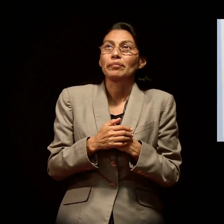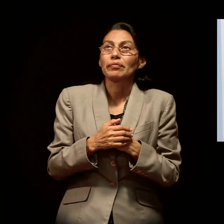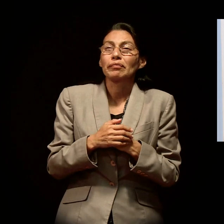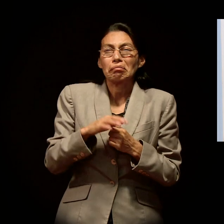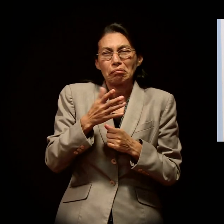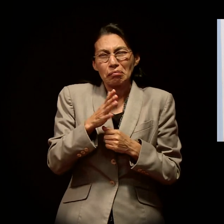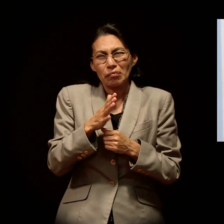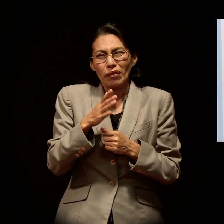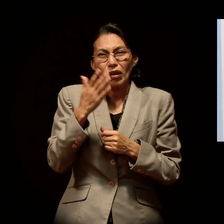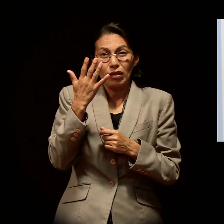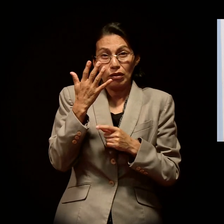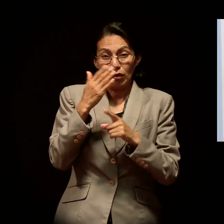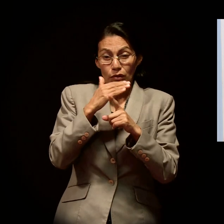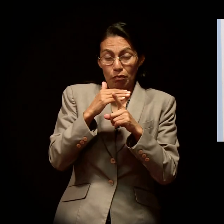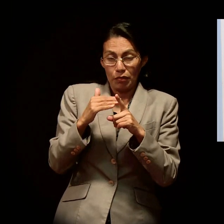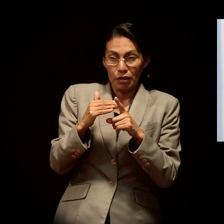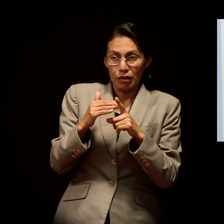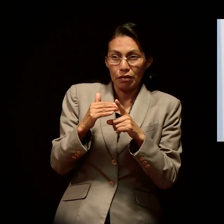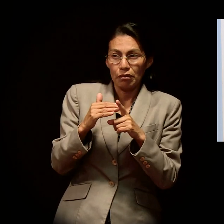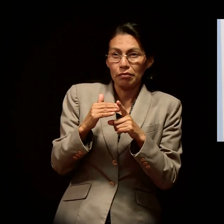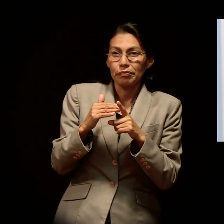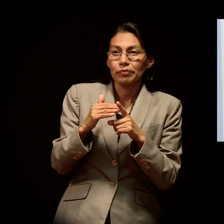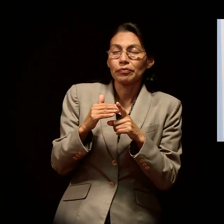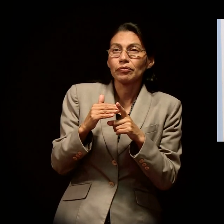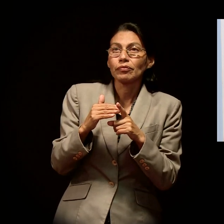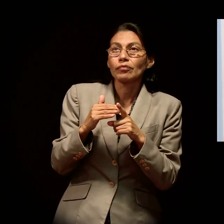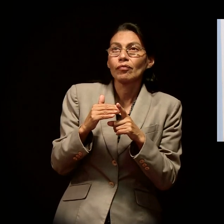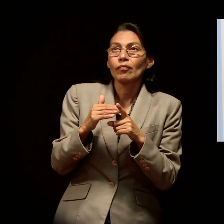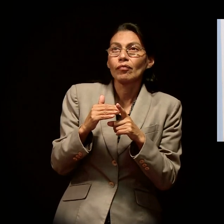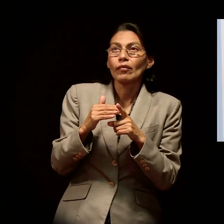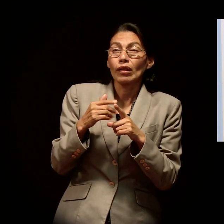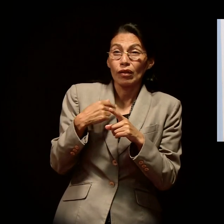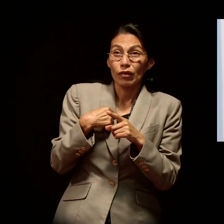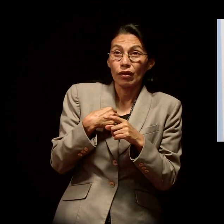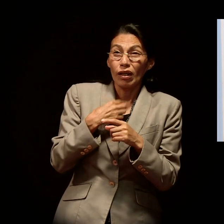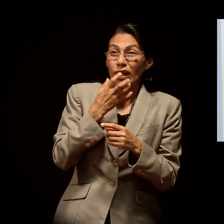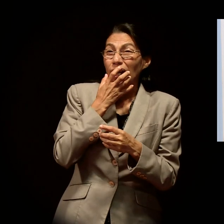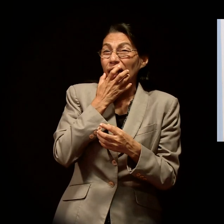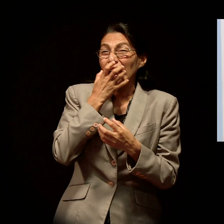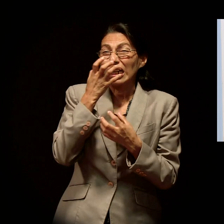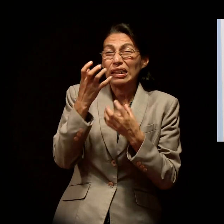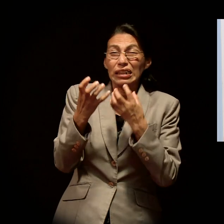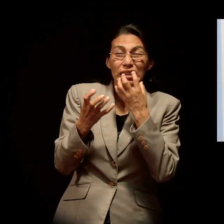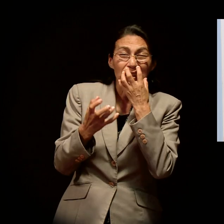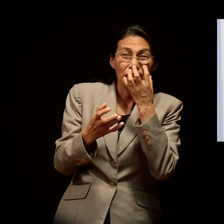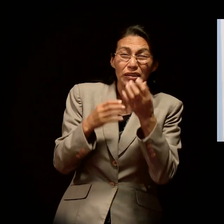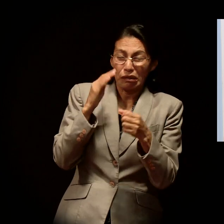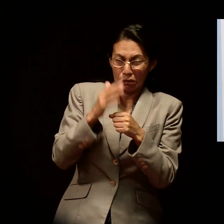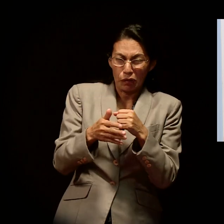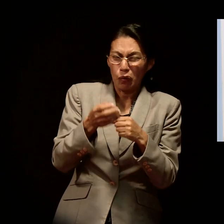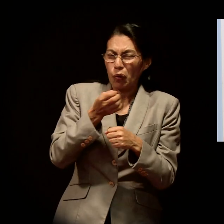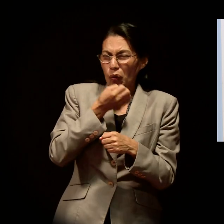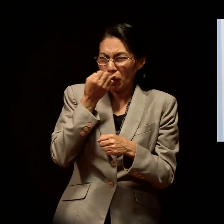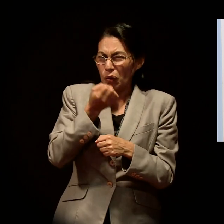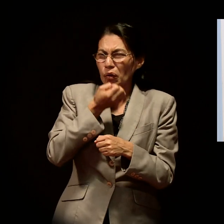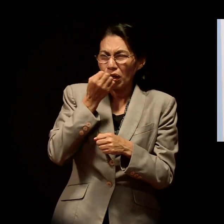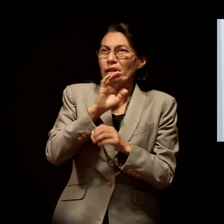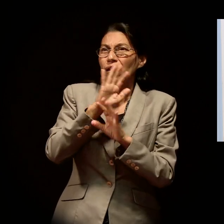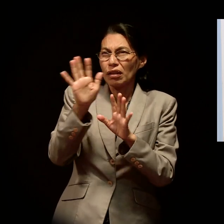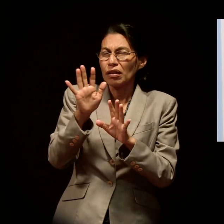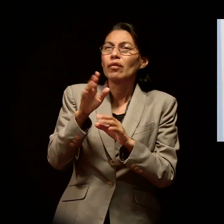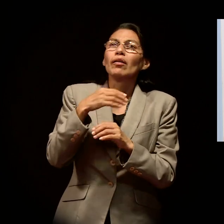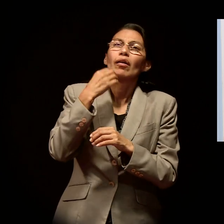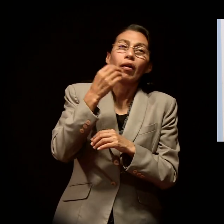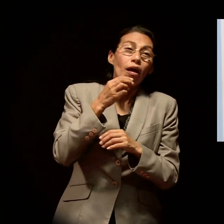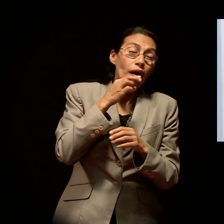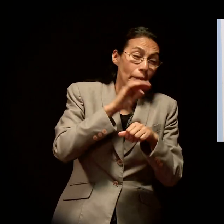situación y alrededor de las 5:30 fue eso ya y empecé a gritar desde que termine de